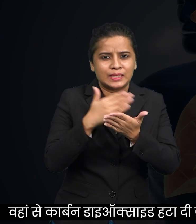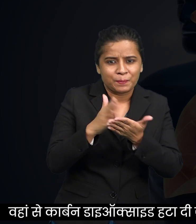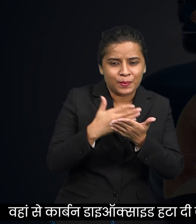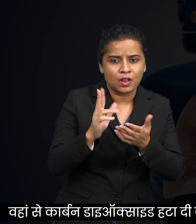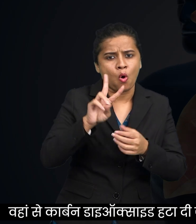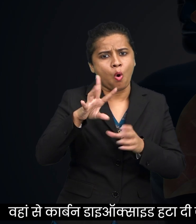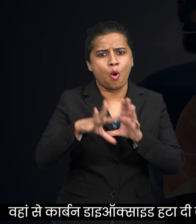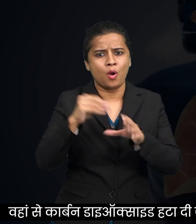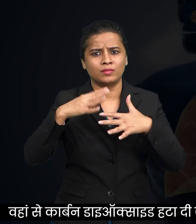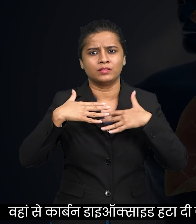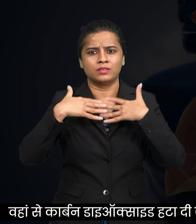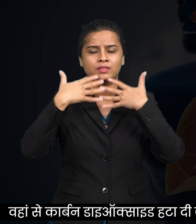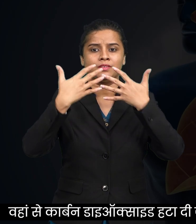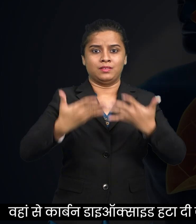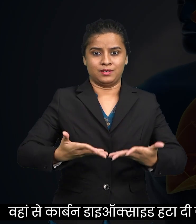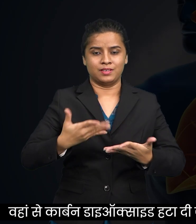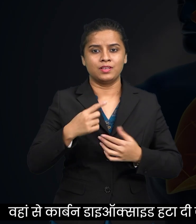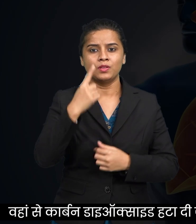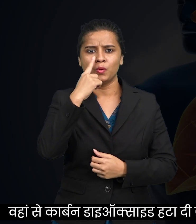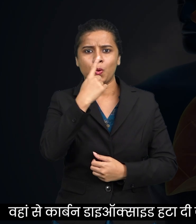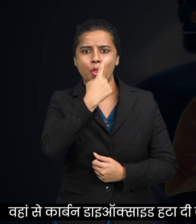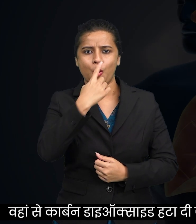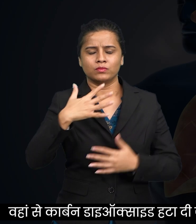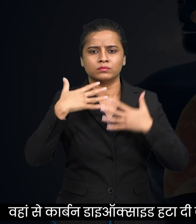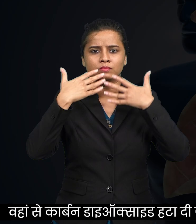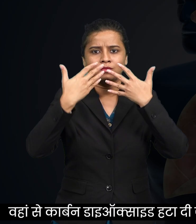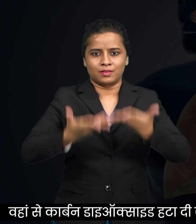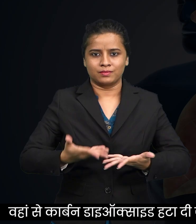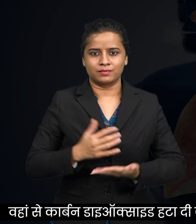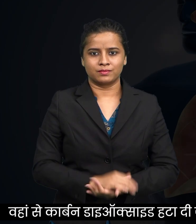या नाक से बाहर निकाली जाती है।